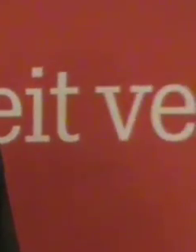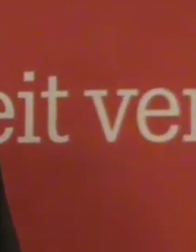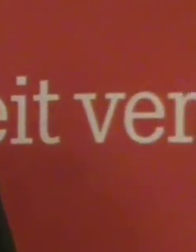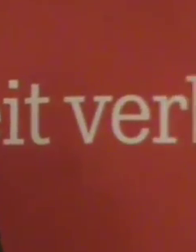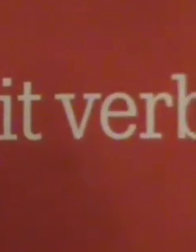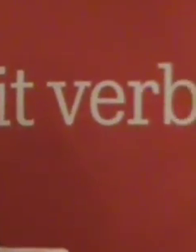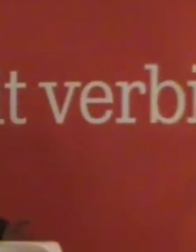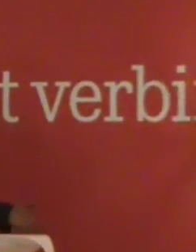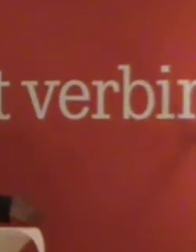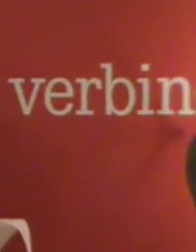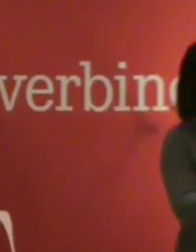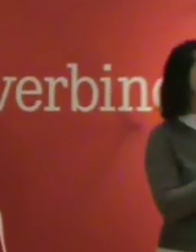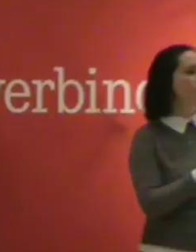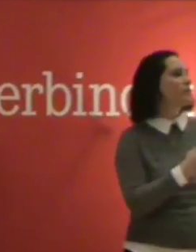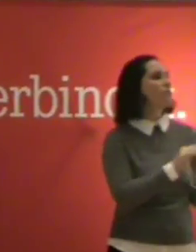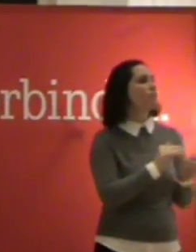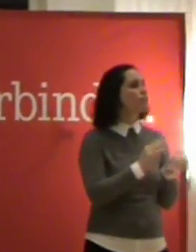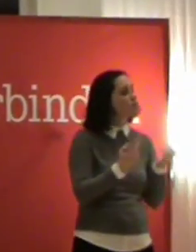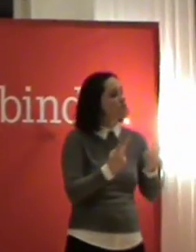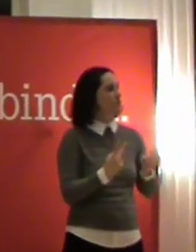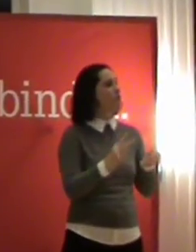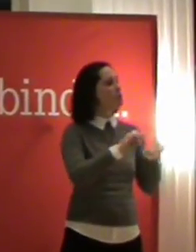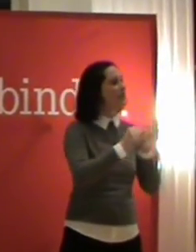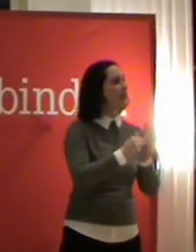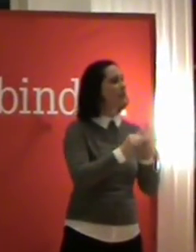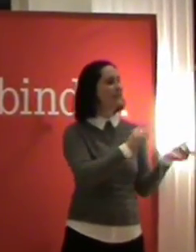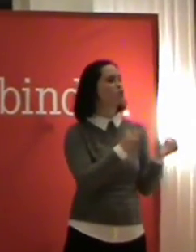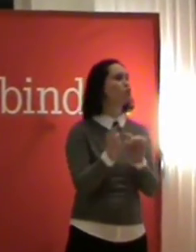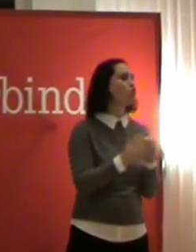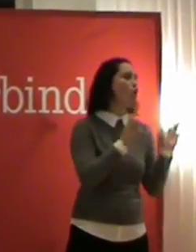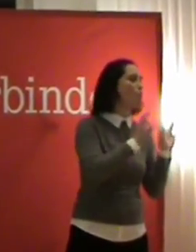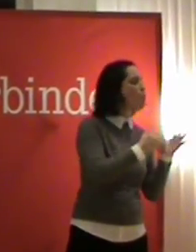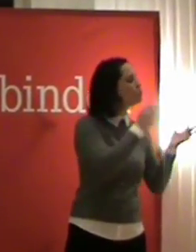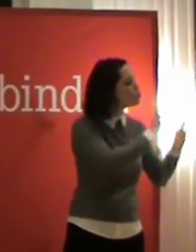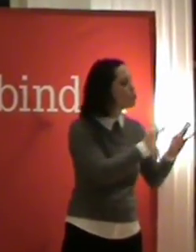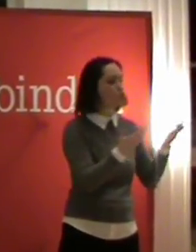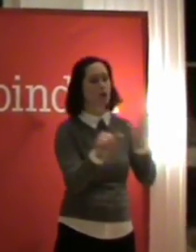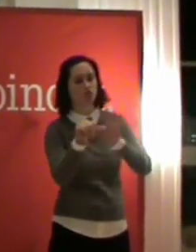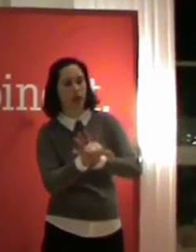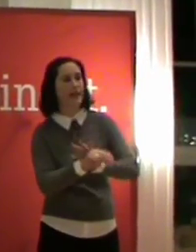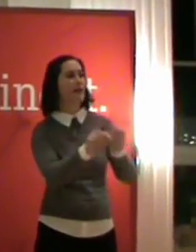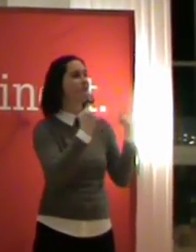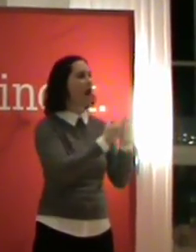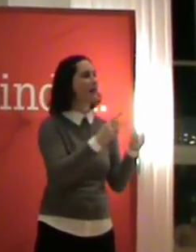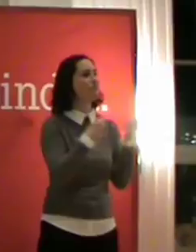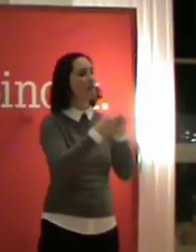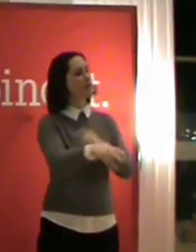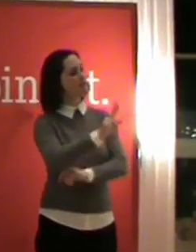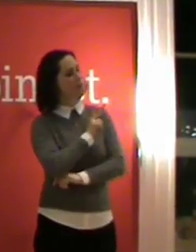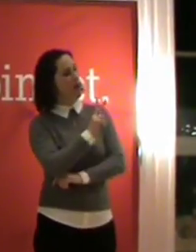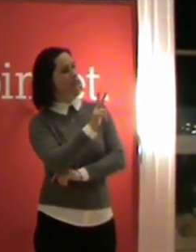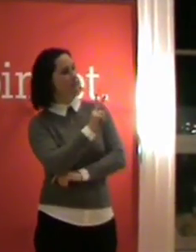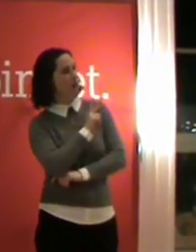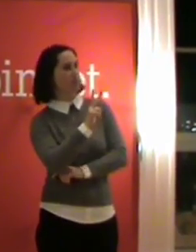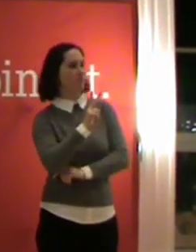sind, wo man in Politik mitunter diskutiert hat, ob das nun gut ist oder schlecht ist, haben sie gemacht, haben